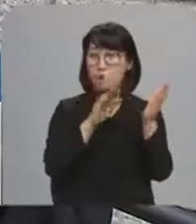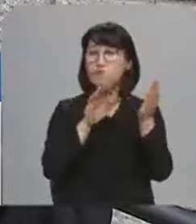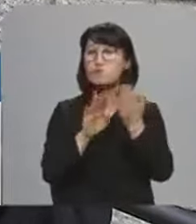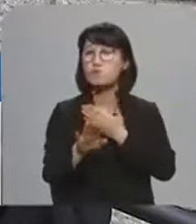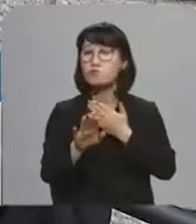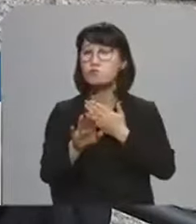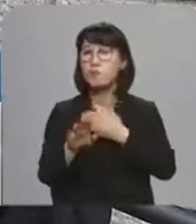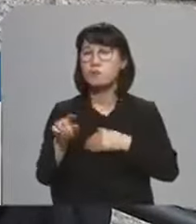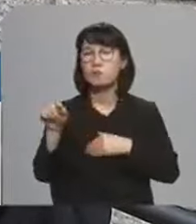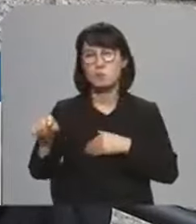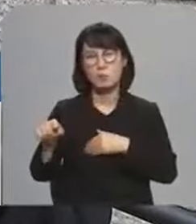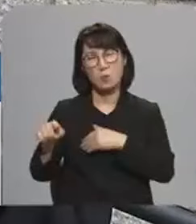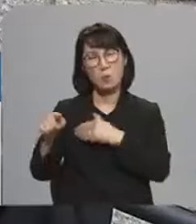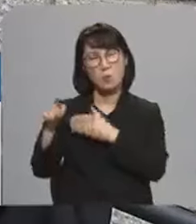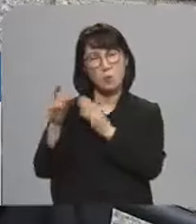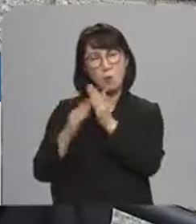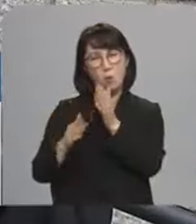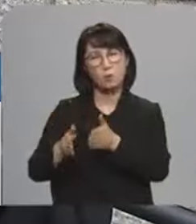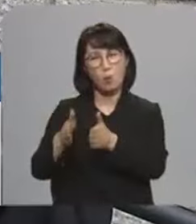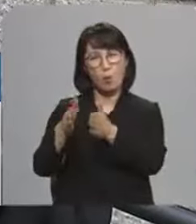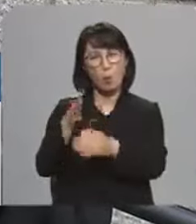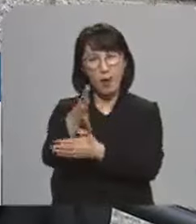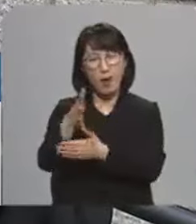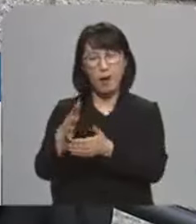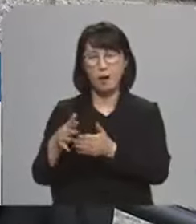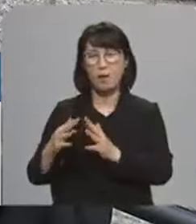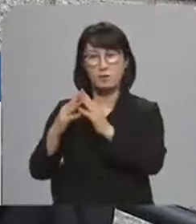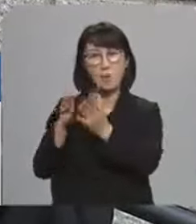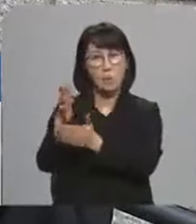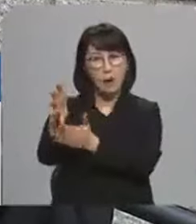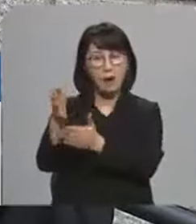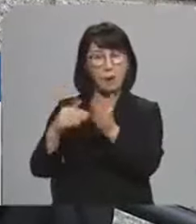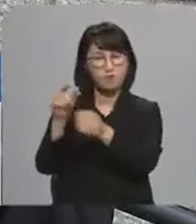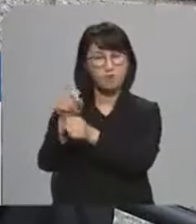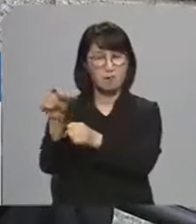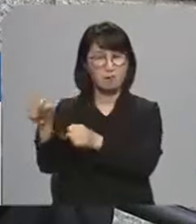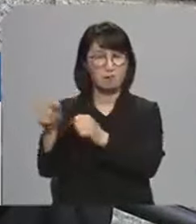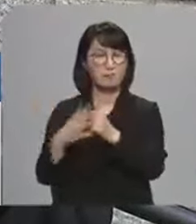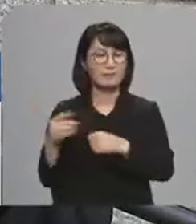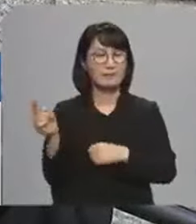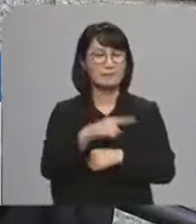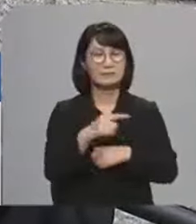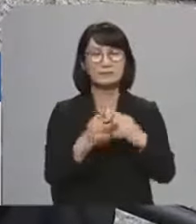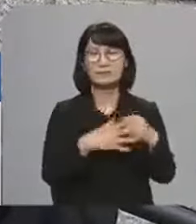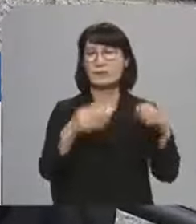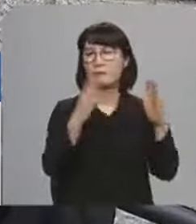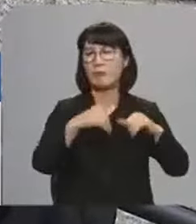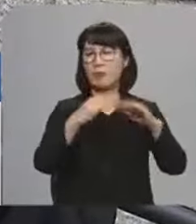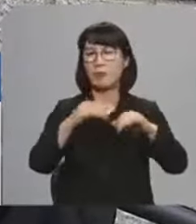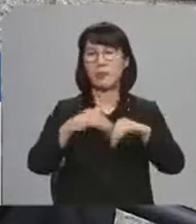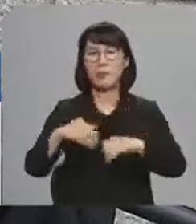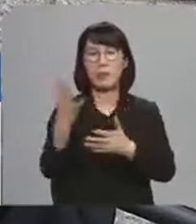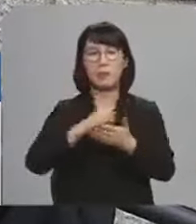도가 가나 건설과에서 그걸 다시 철